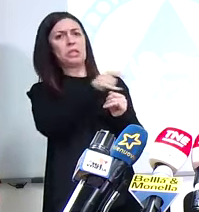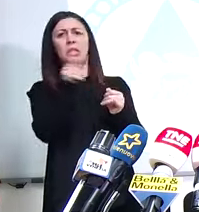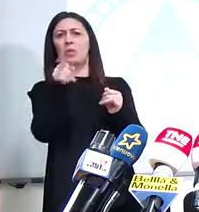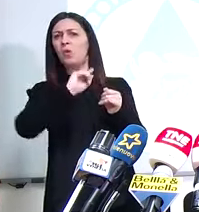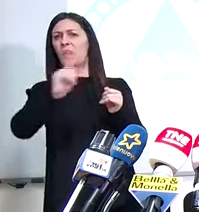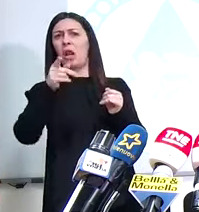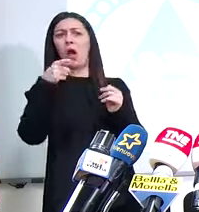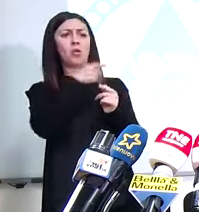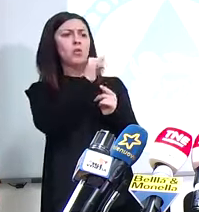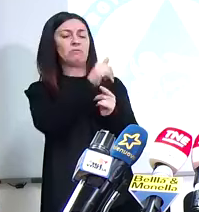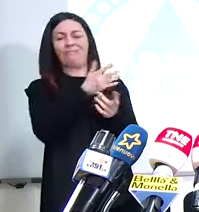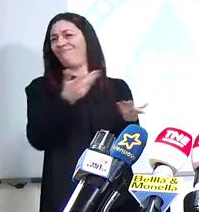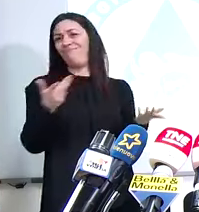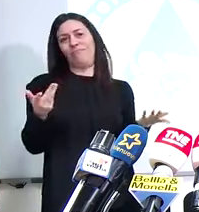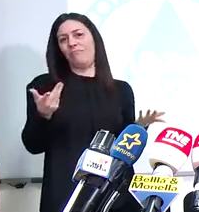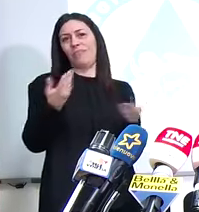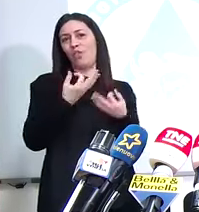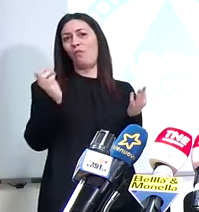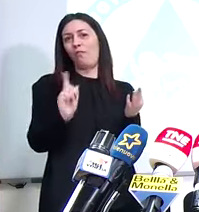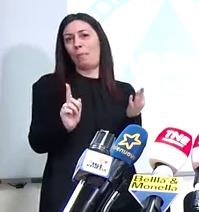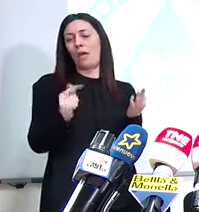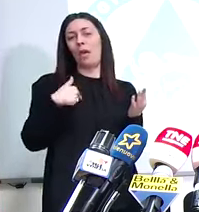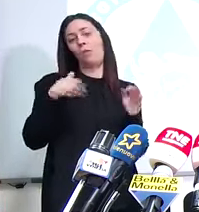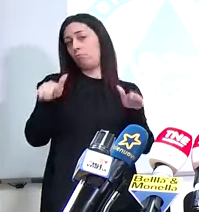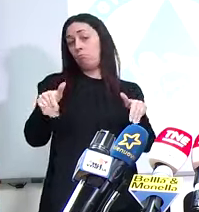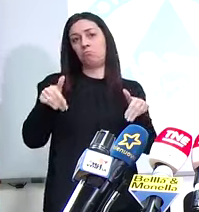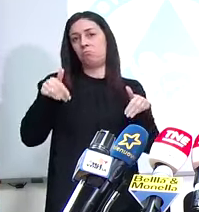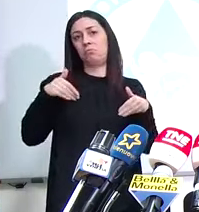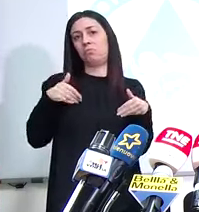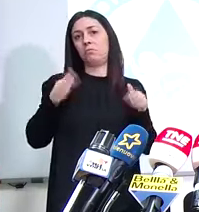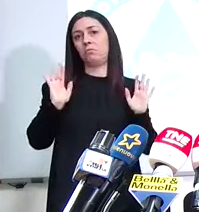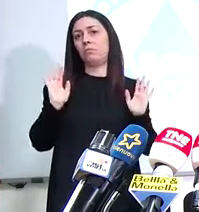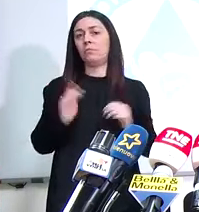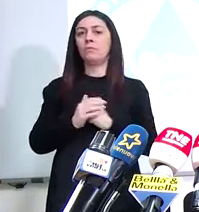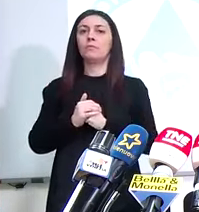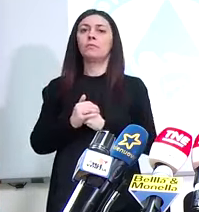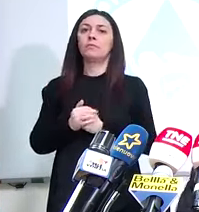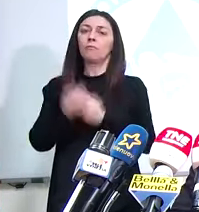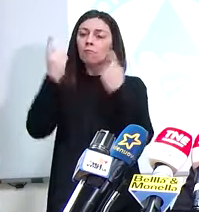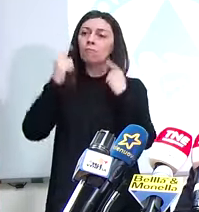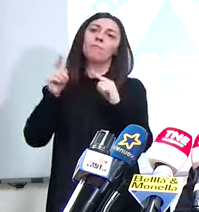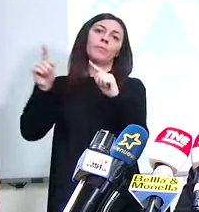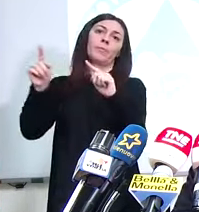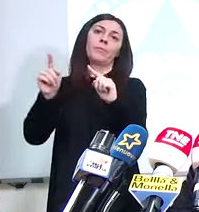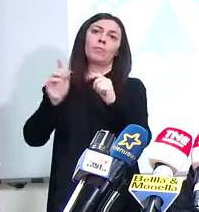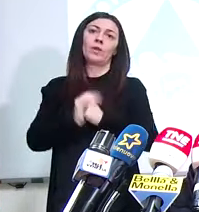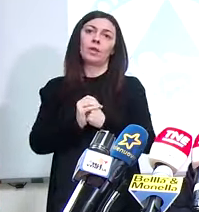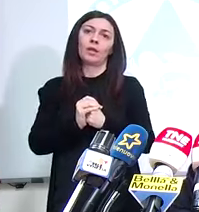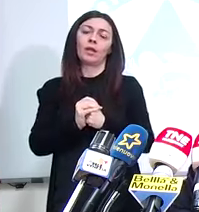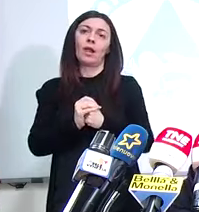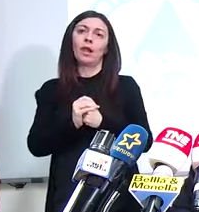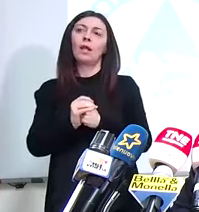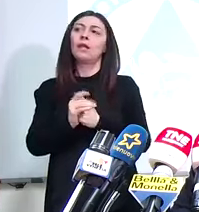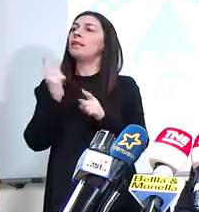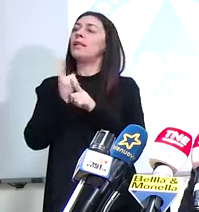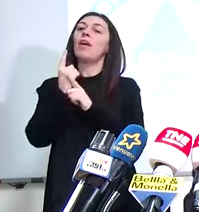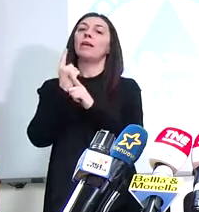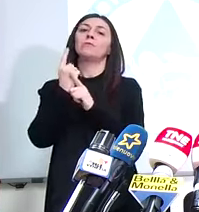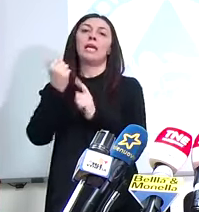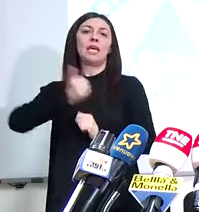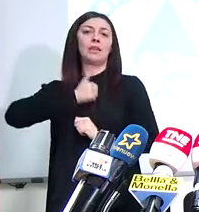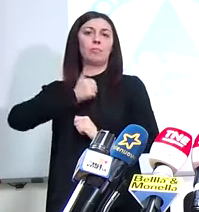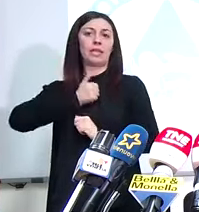una roba che non va bene e quindi perché è giusto che lui resti nella sua sia indipendente perché lui deve